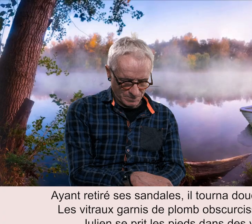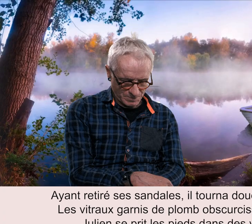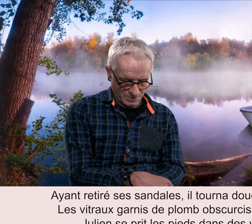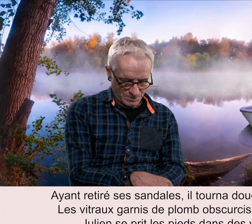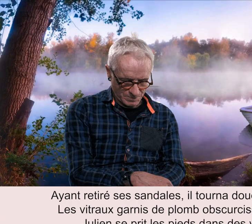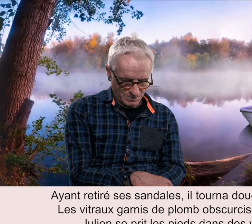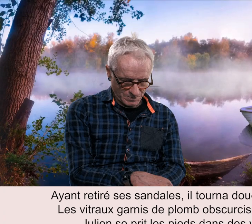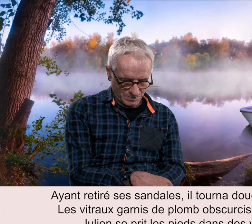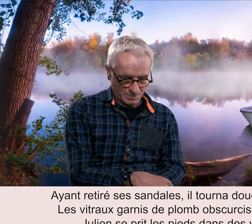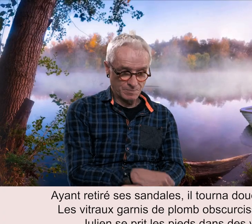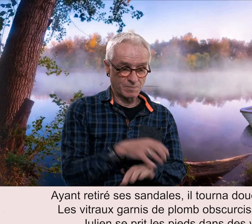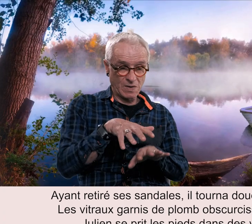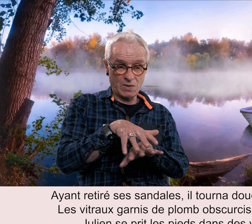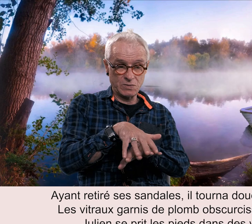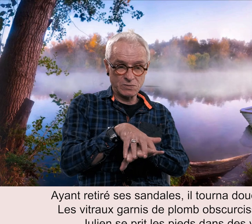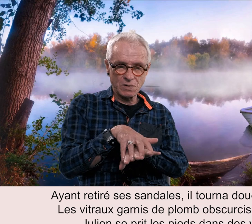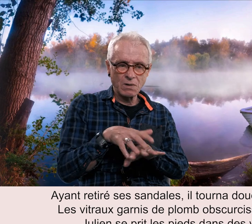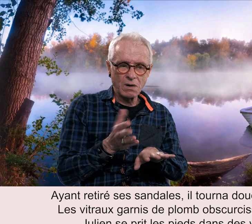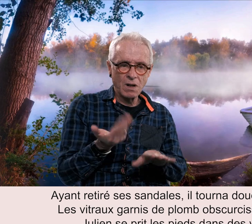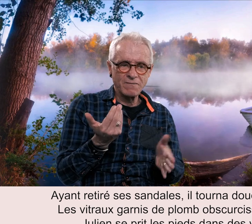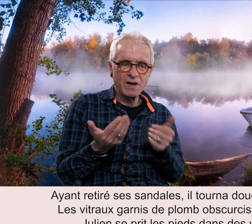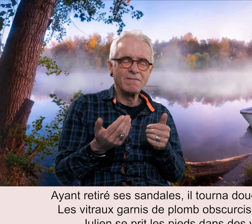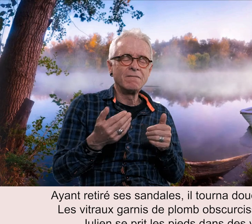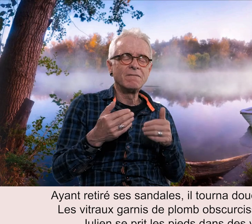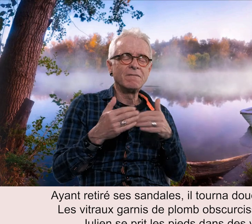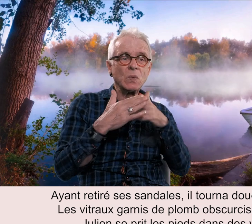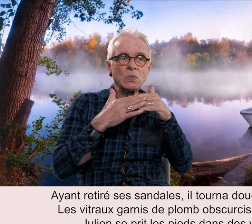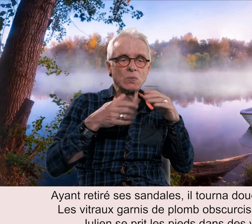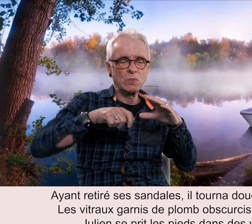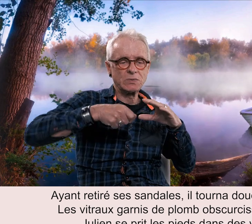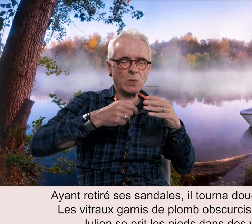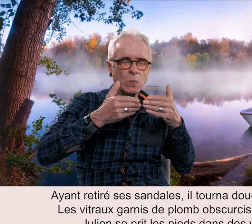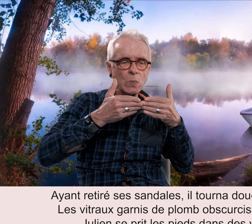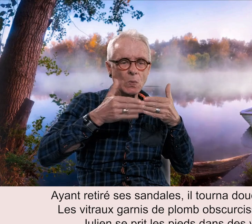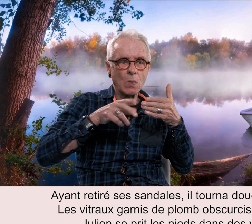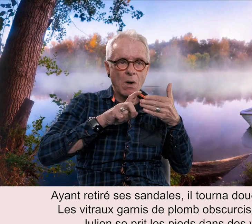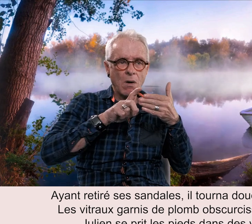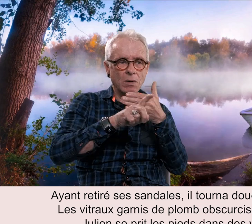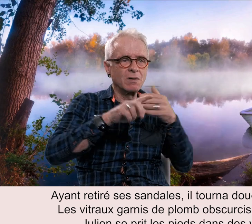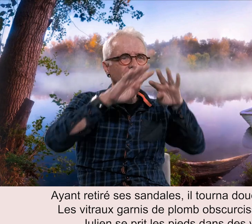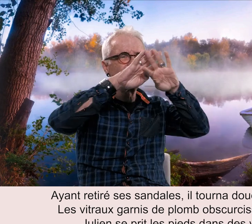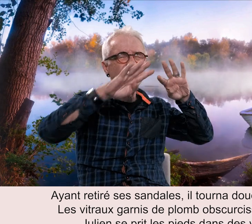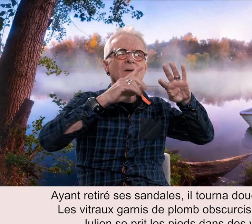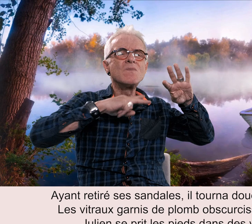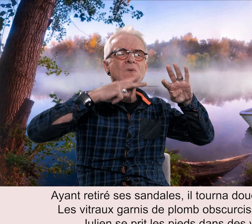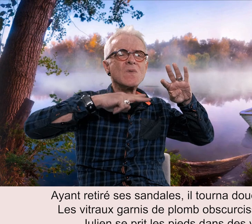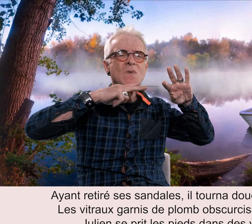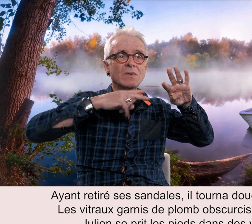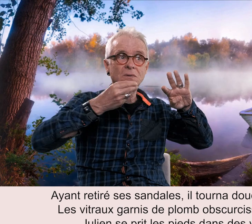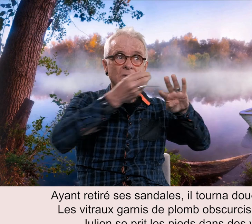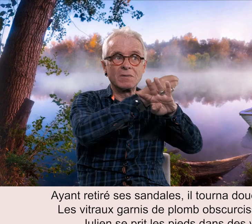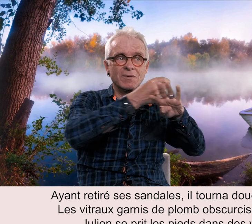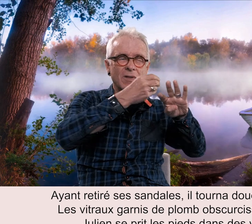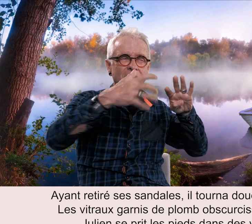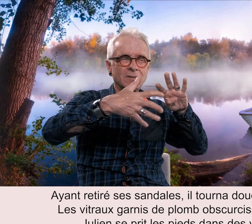Ayant retiré ses sandales, il tourna doucement la serrure et entra. Les vitraux garnis de plomb obscurcissaient la